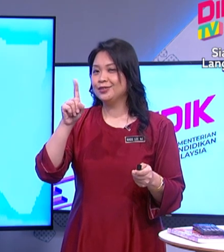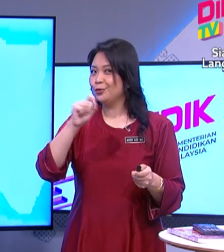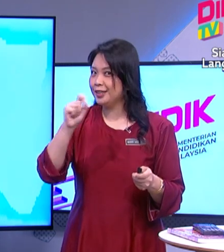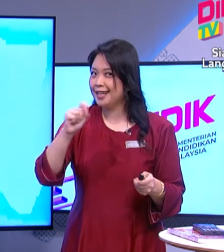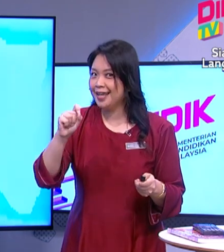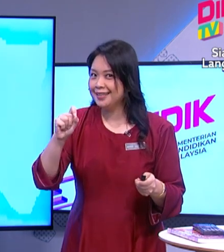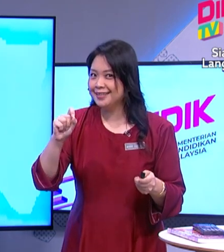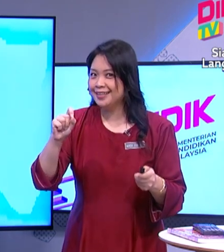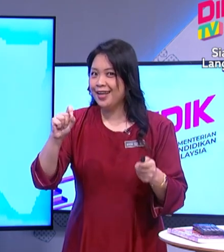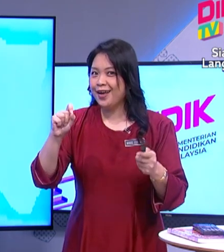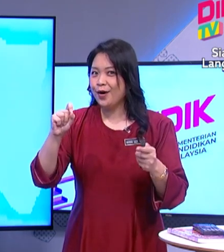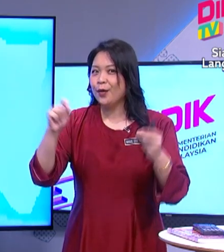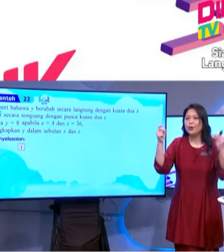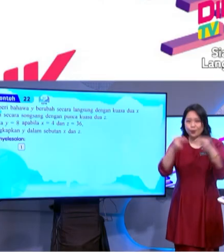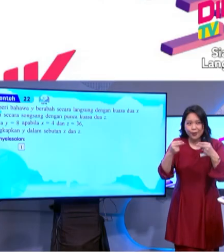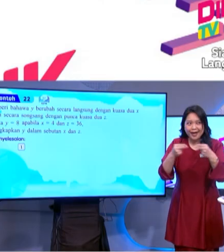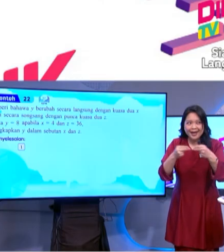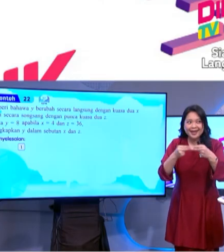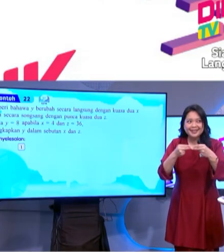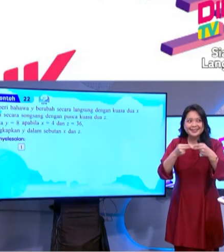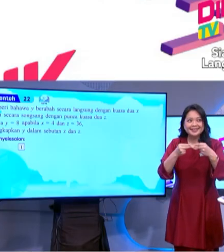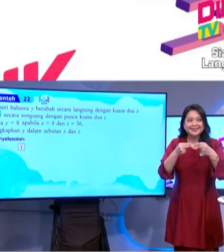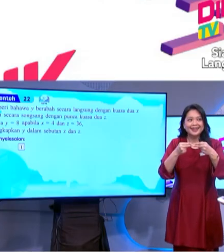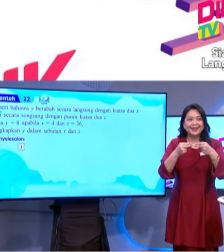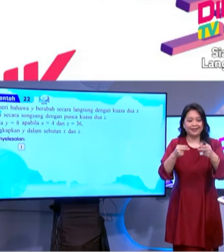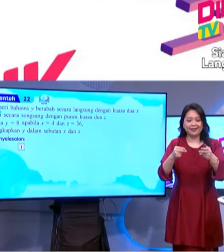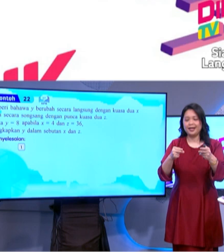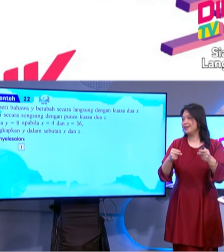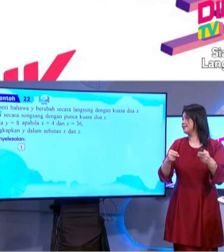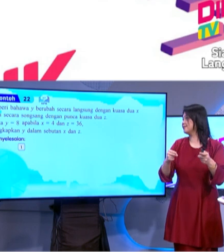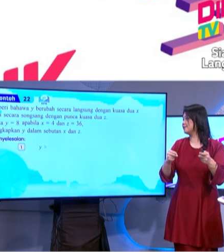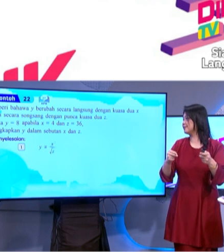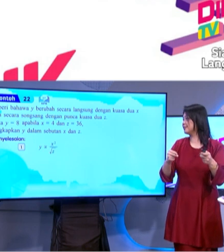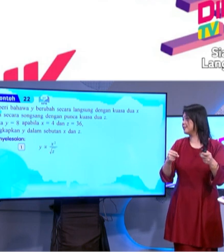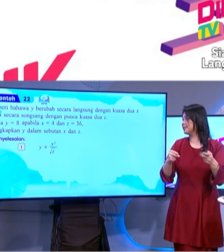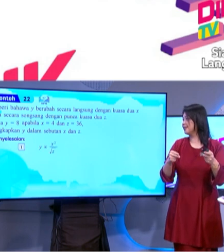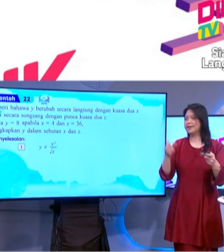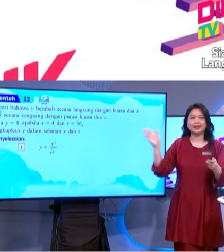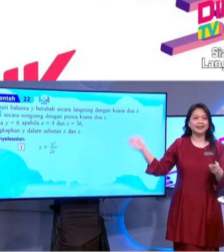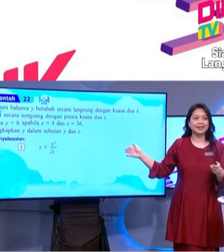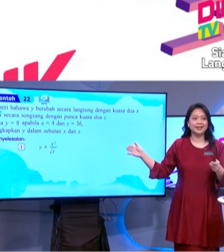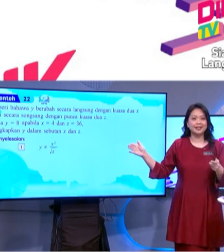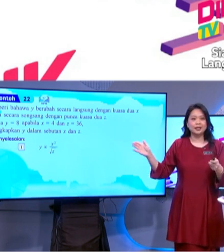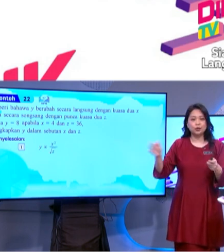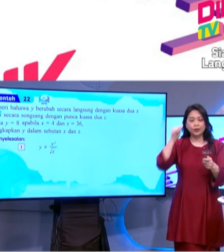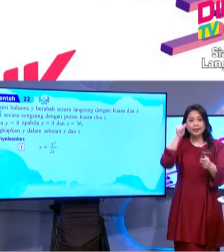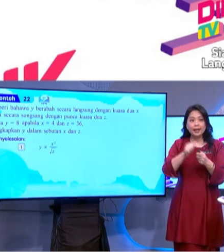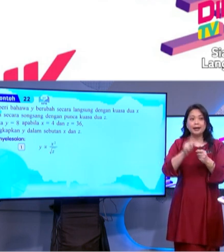Hai Tuliskan hubungan oke nyanyi so ingat